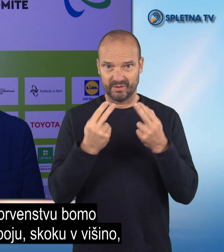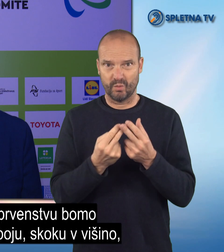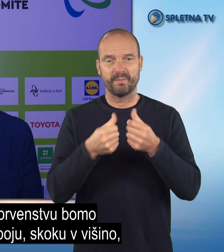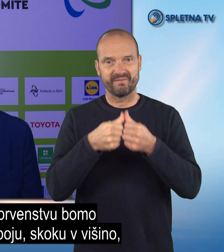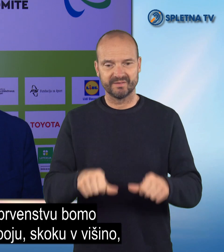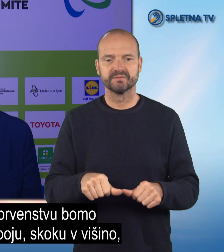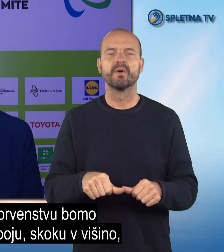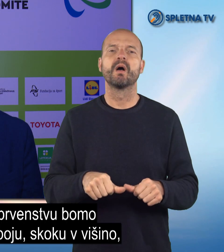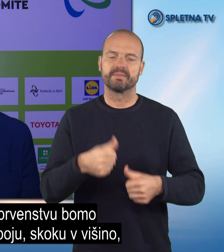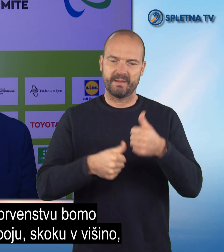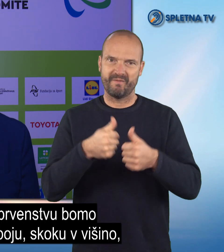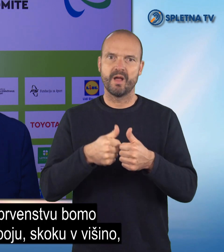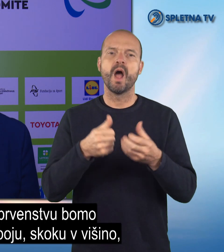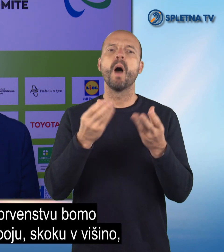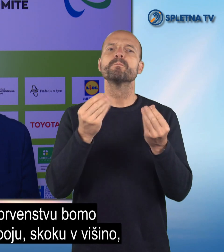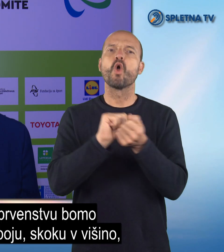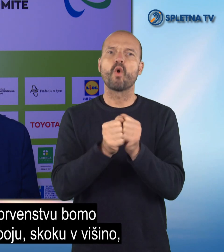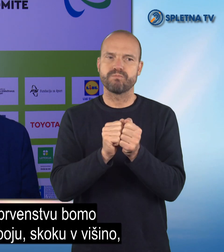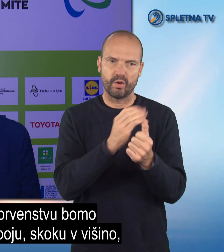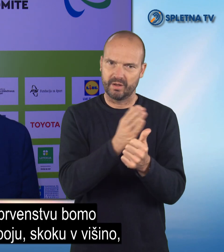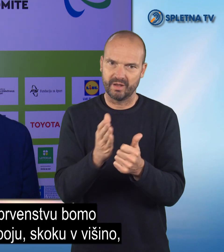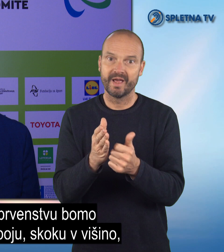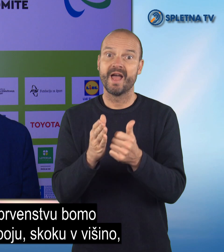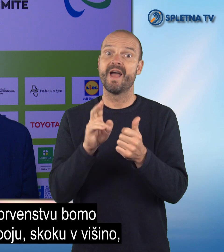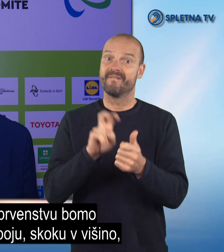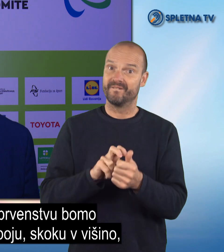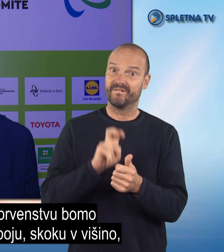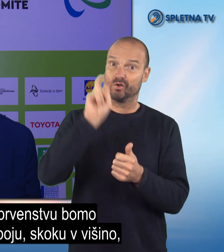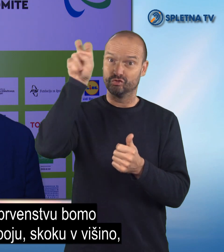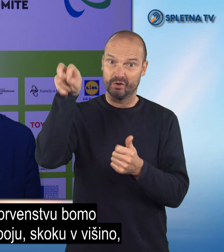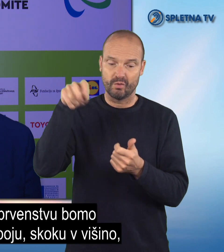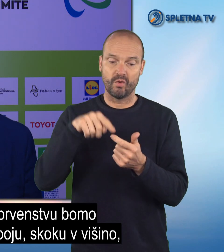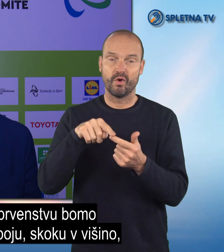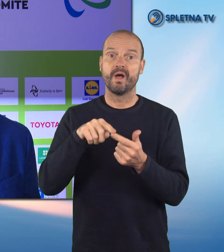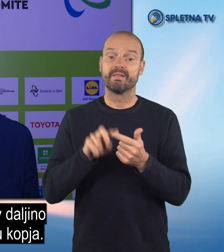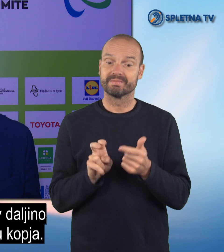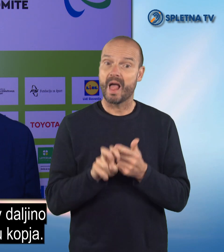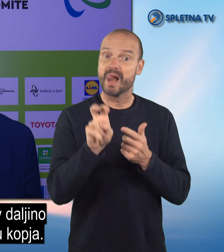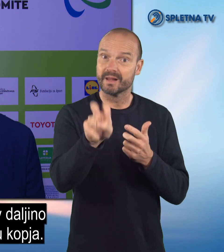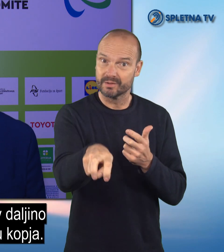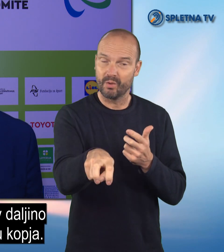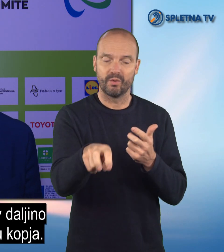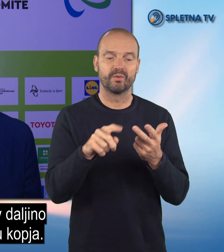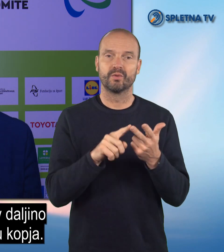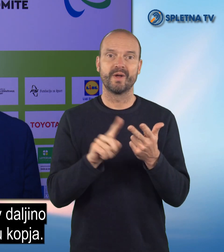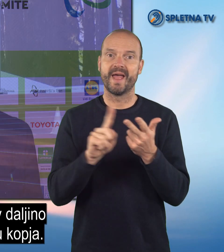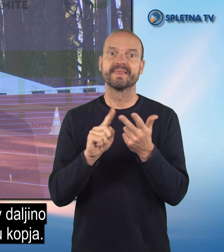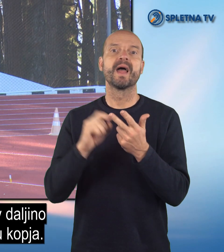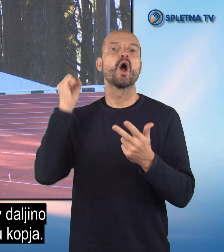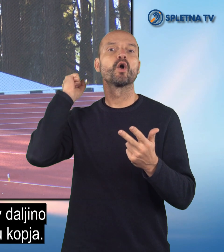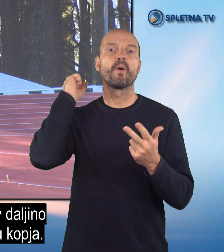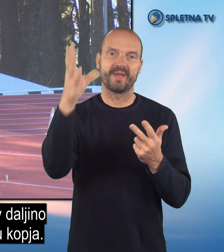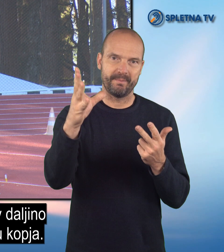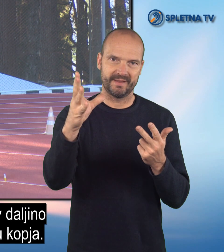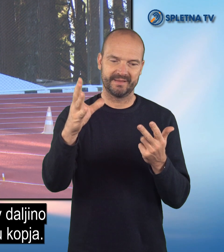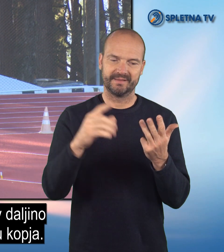Na svetovnem prvenstvu bomo tekmovali v mnogoboju, skoku v višino, skoku v daljino